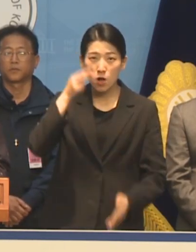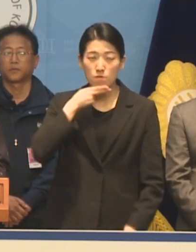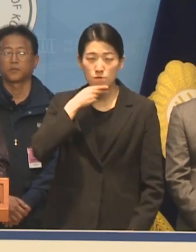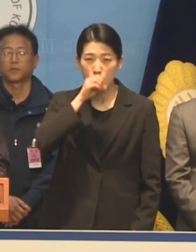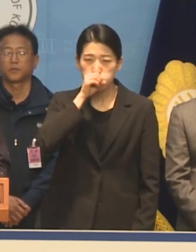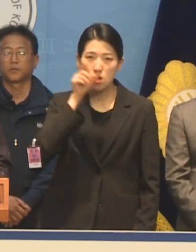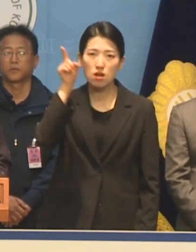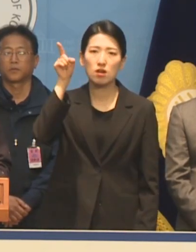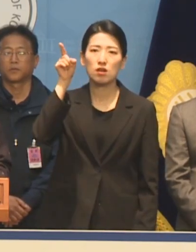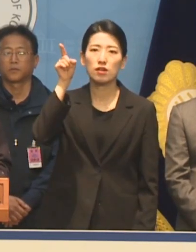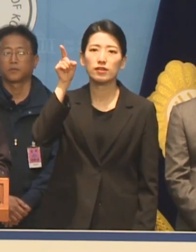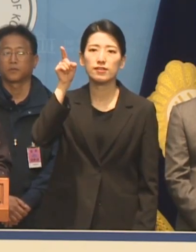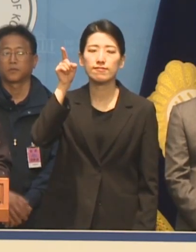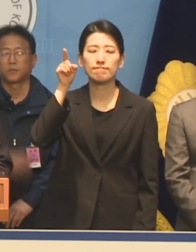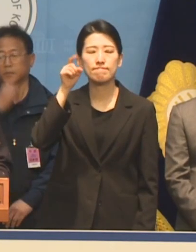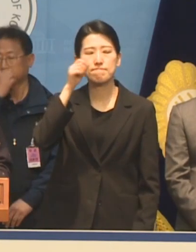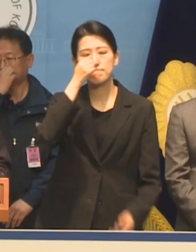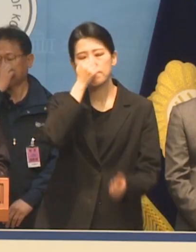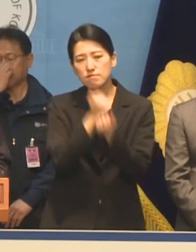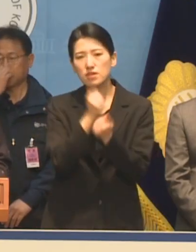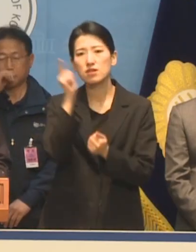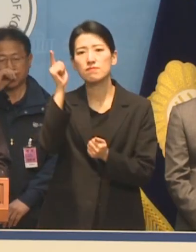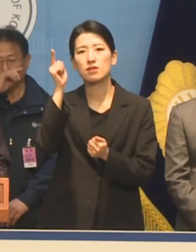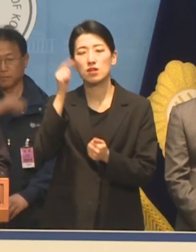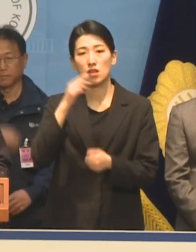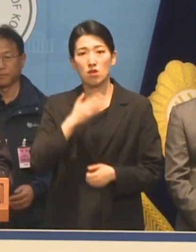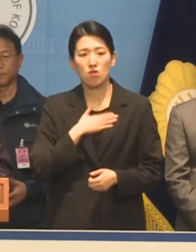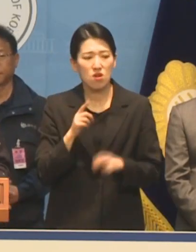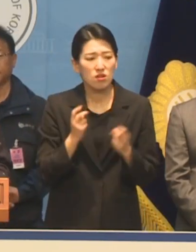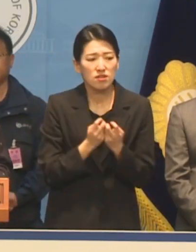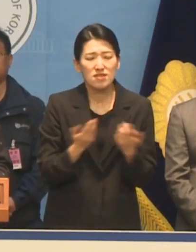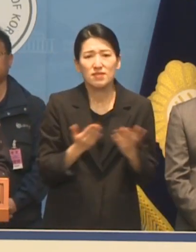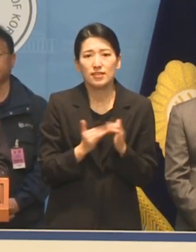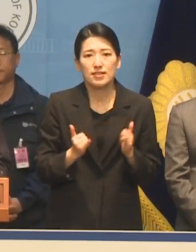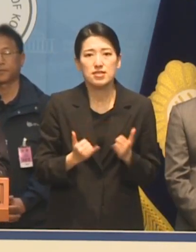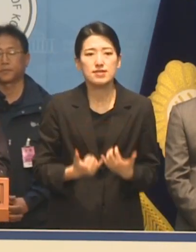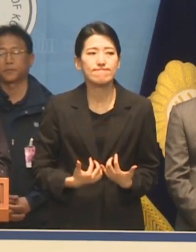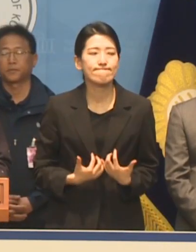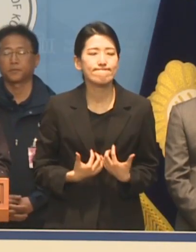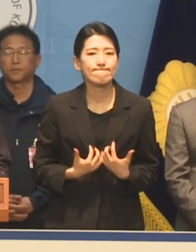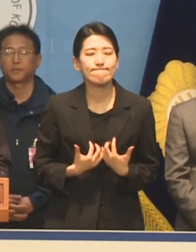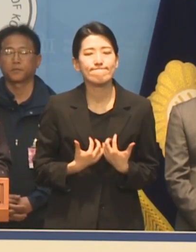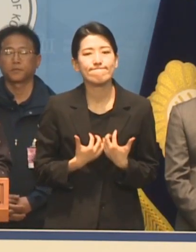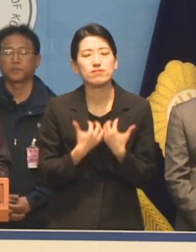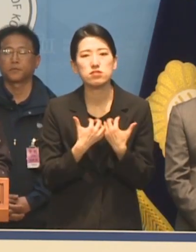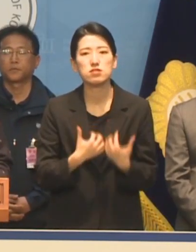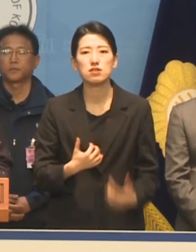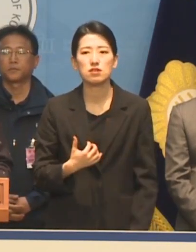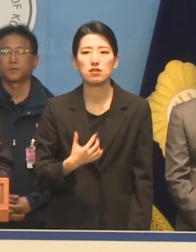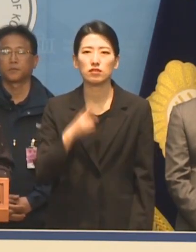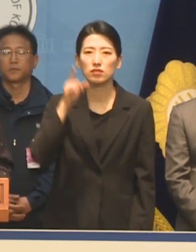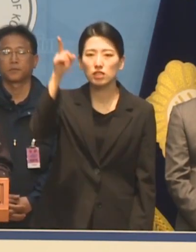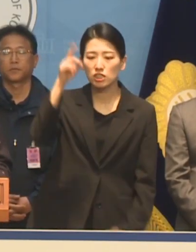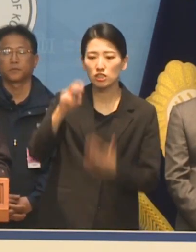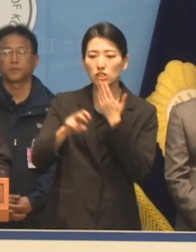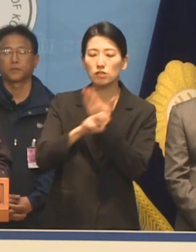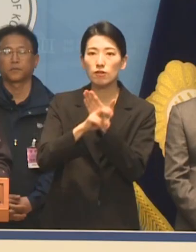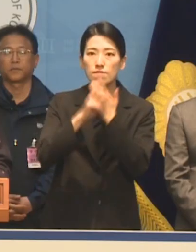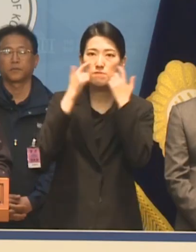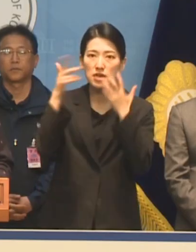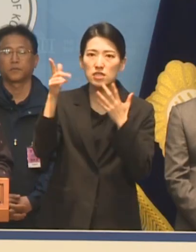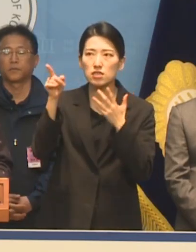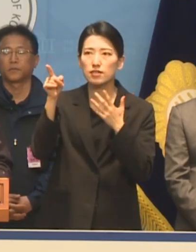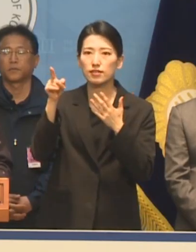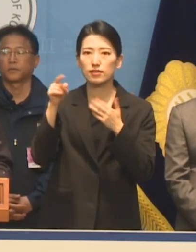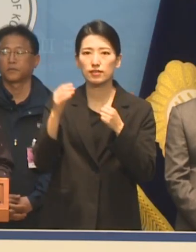했습니다. 이에 저희 피해 노동자들은 빛깔난 심정으로 박영우 회장 일가의 불법에 대하여